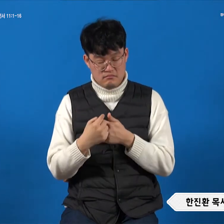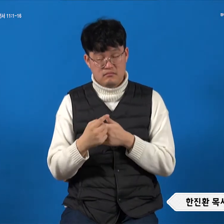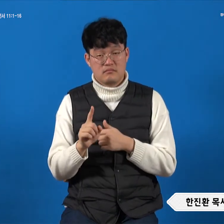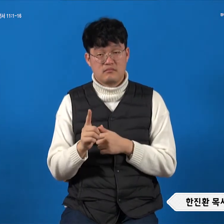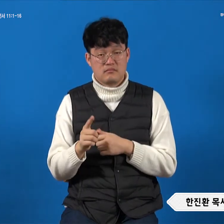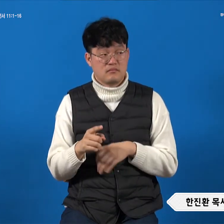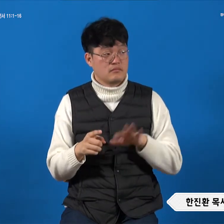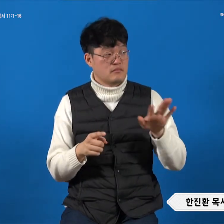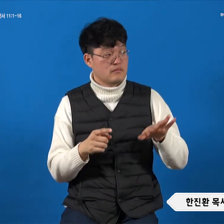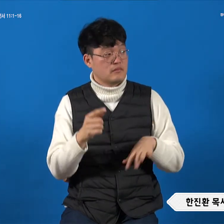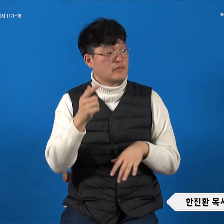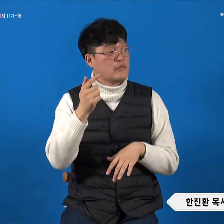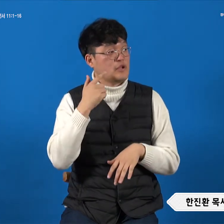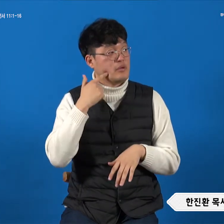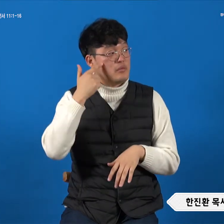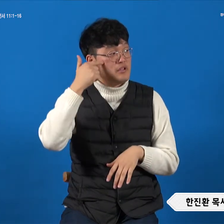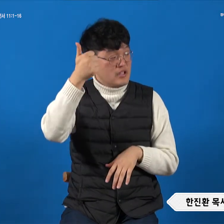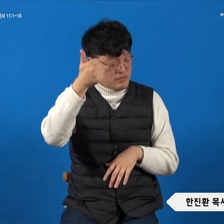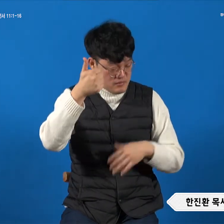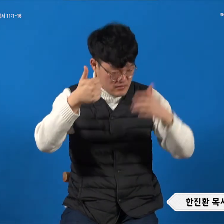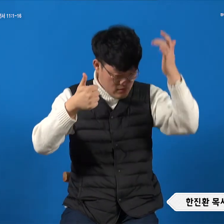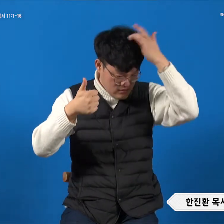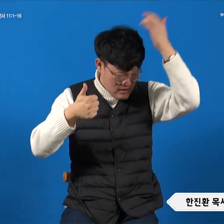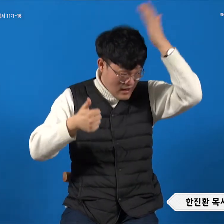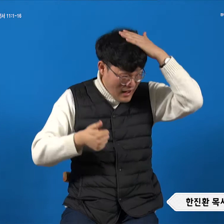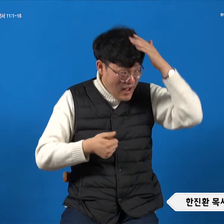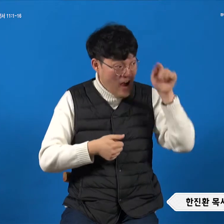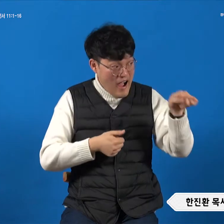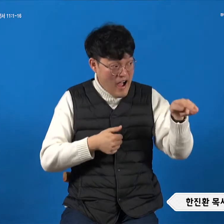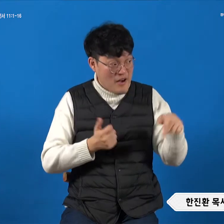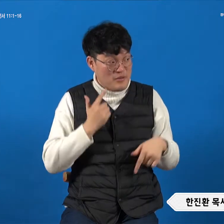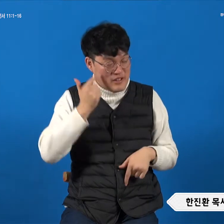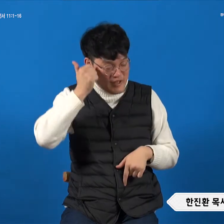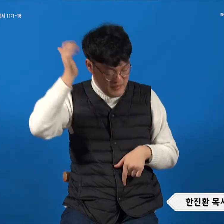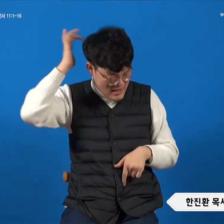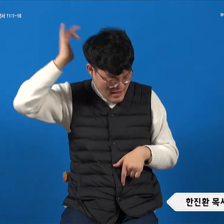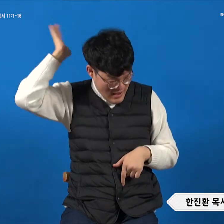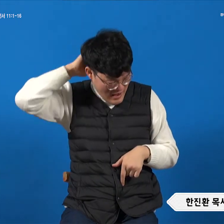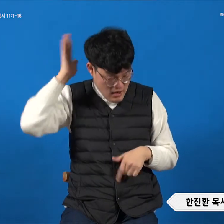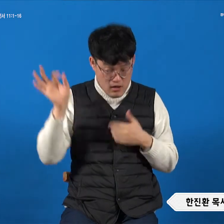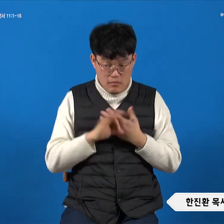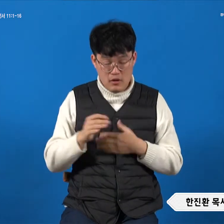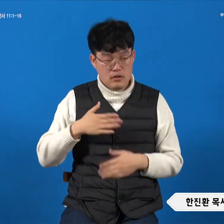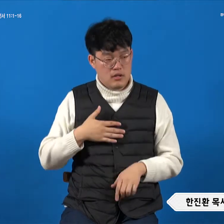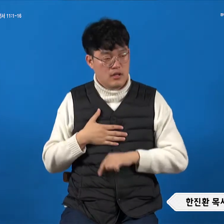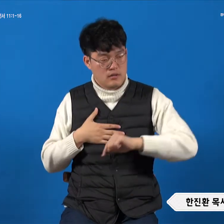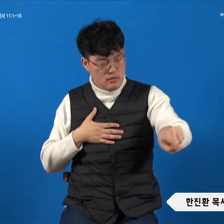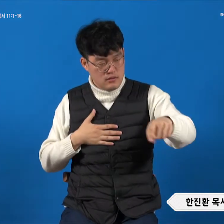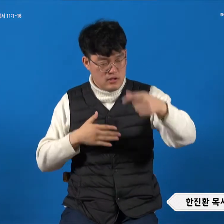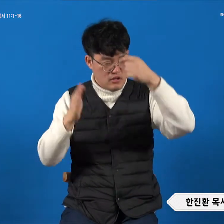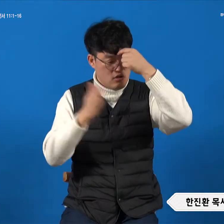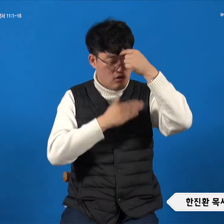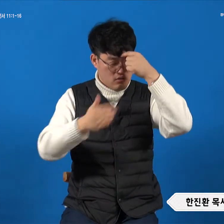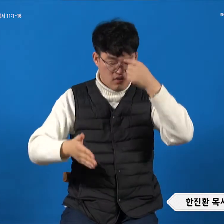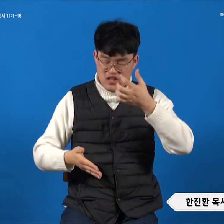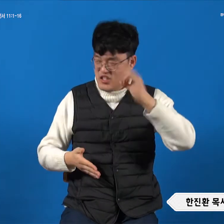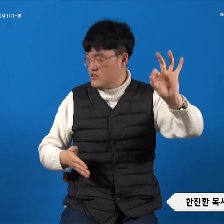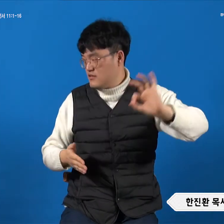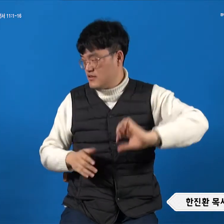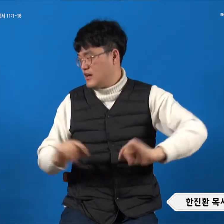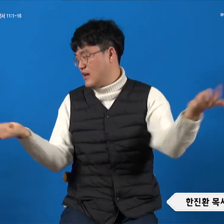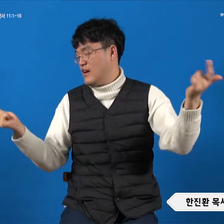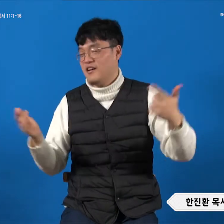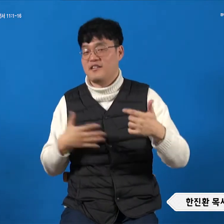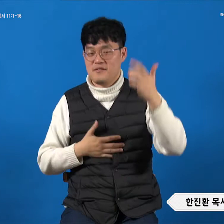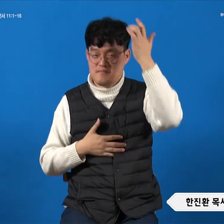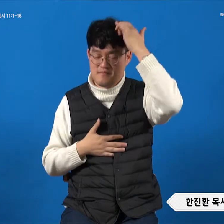목사님, 소갈머리가 없네요. 뒤에는 머리가 하나도 없네요. 하면 저는 그 사람 우리 교인으로 생각하지 않을